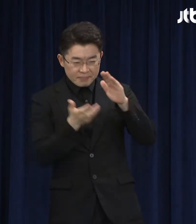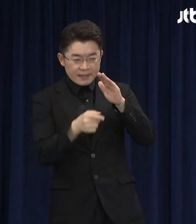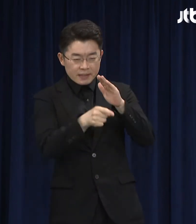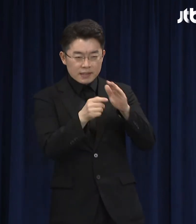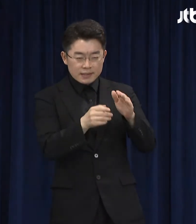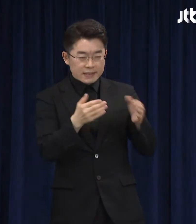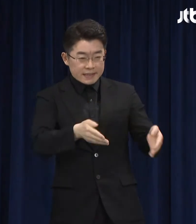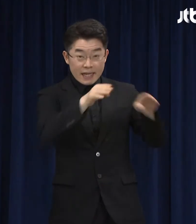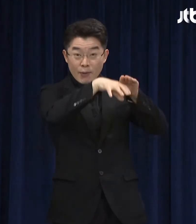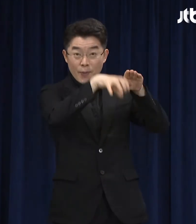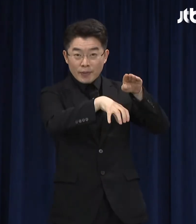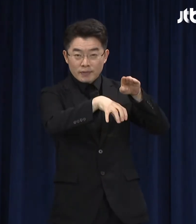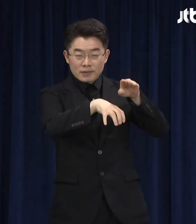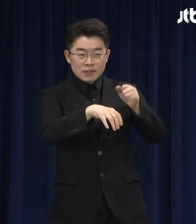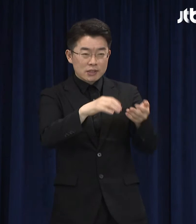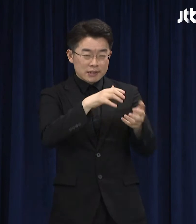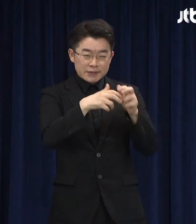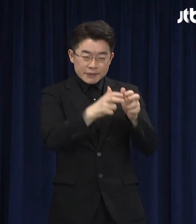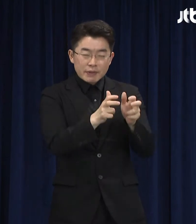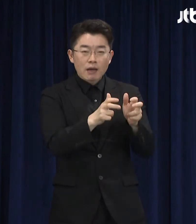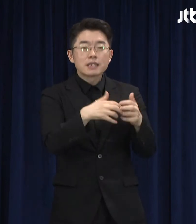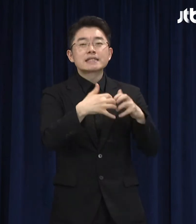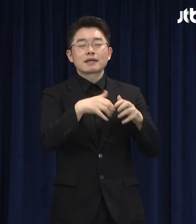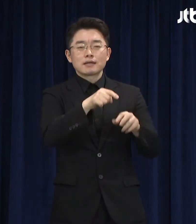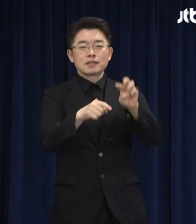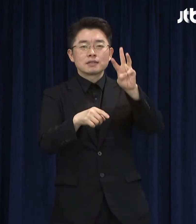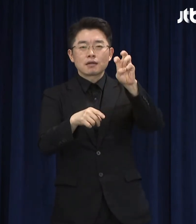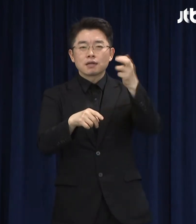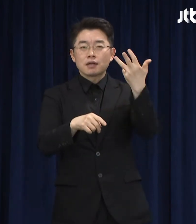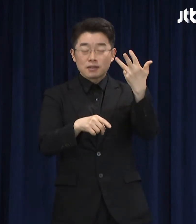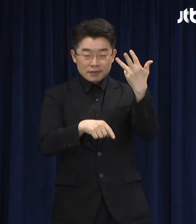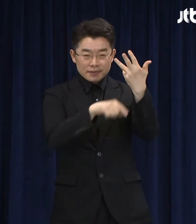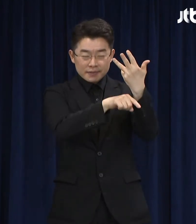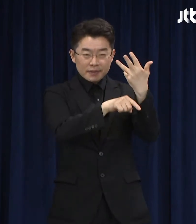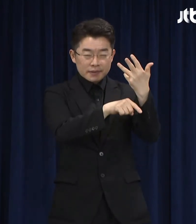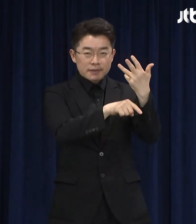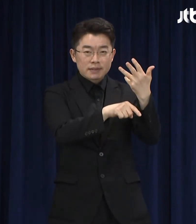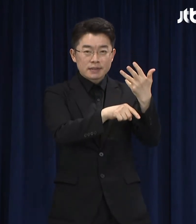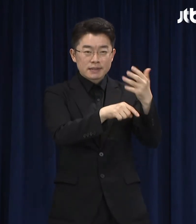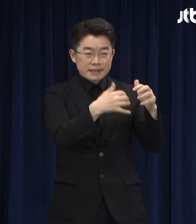38대의 분석 장비가 갖추어져 있음을 확인하였습니다.